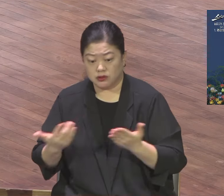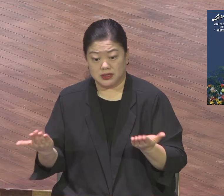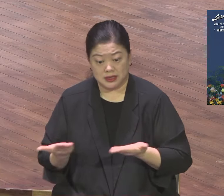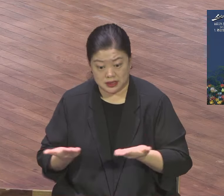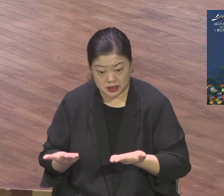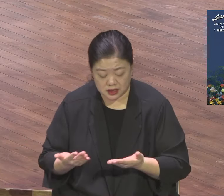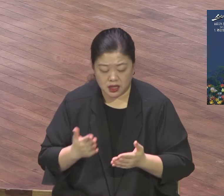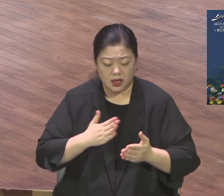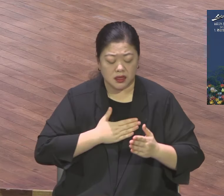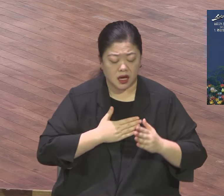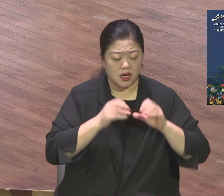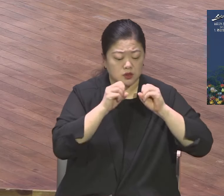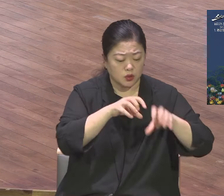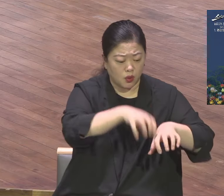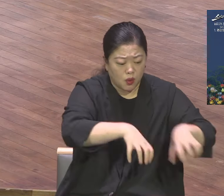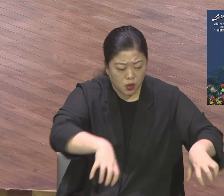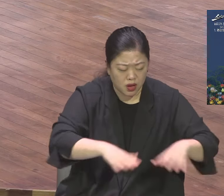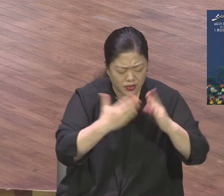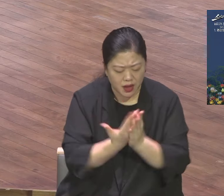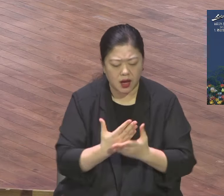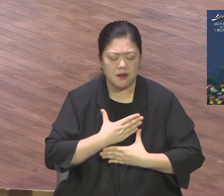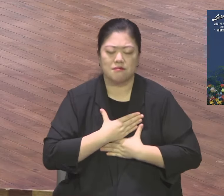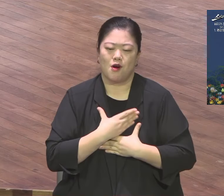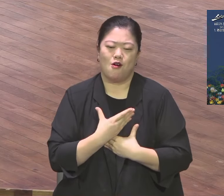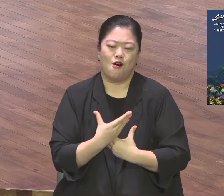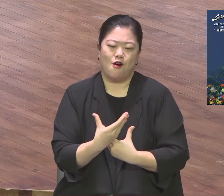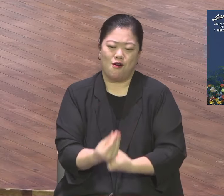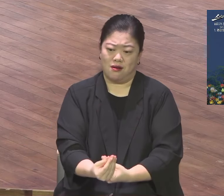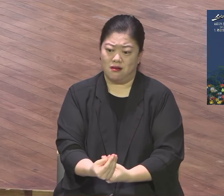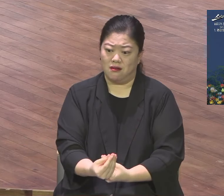바랍니다. 평강의 공동체.